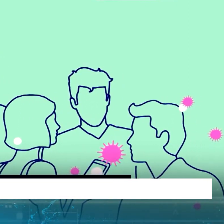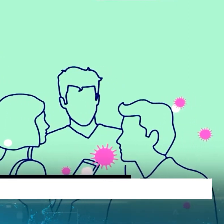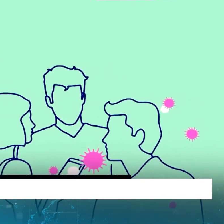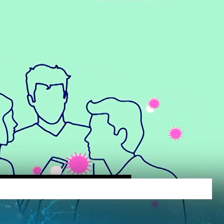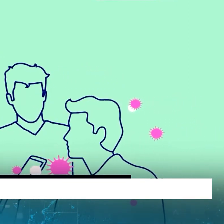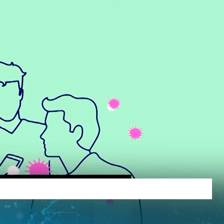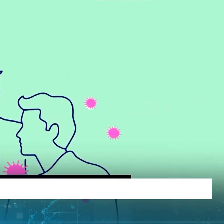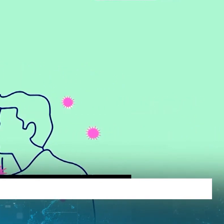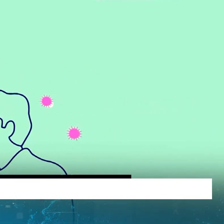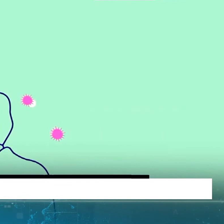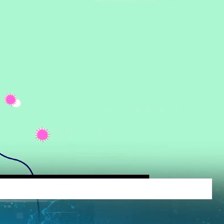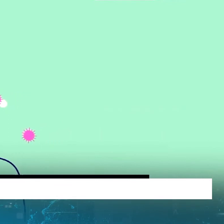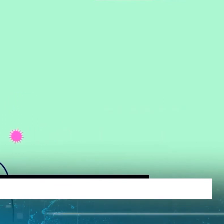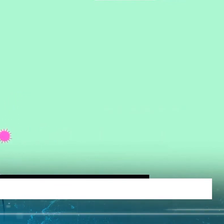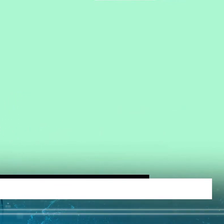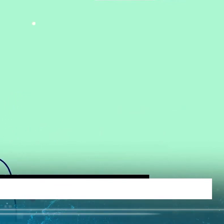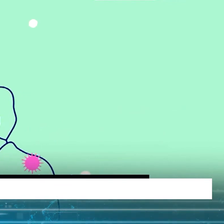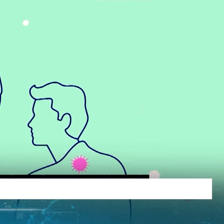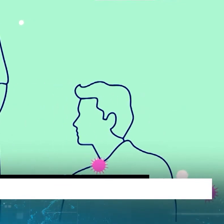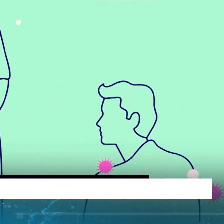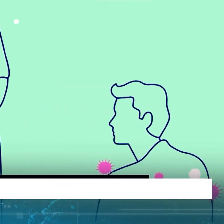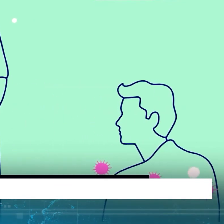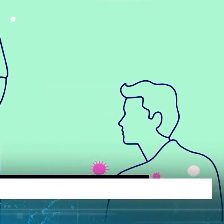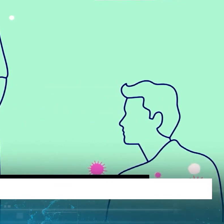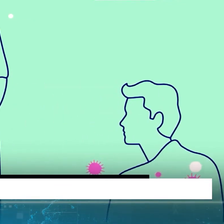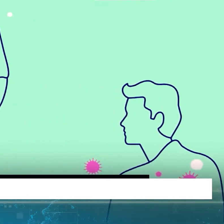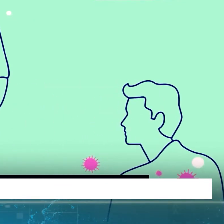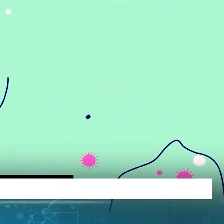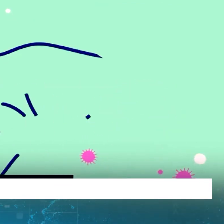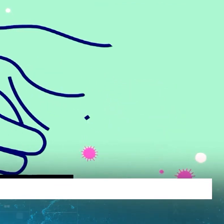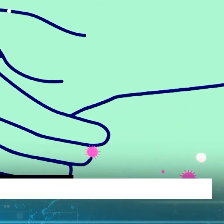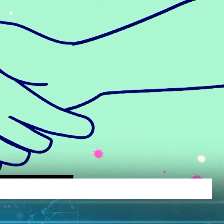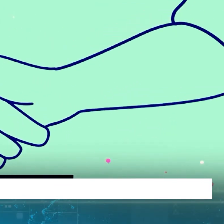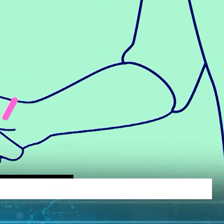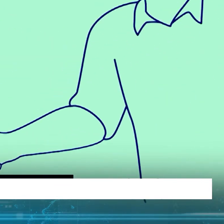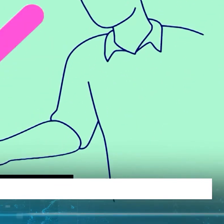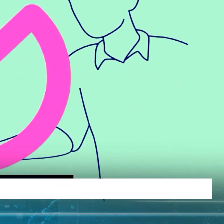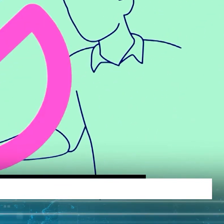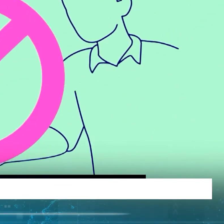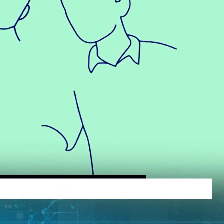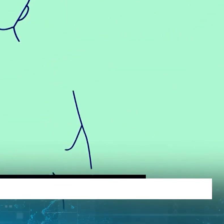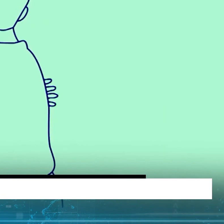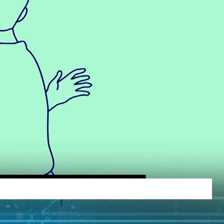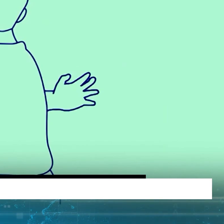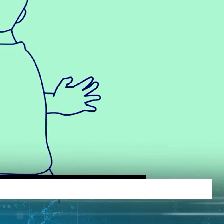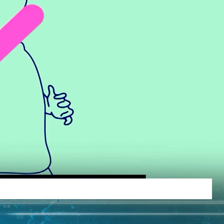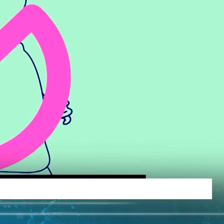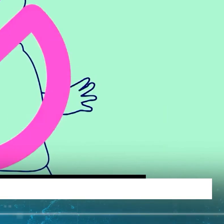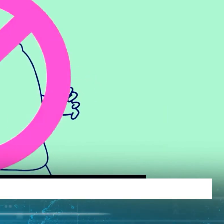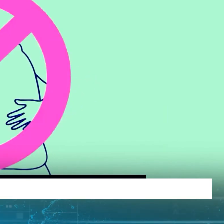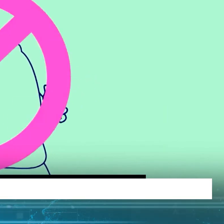үздсэн байна. За ийм дутхгүй хичээлийн шинжил эхлэх тул хүүхдүүдтэй амны халтыг зөөж хөвшүүлэхийг эрүүл мэндийн амнаас зөвлөж байна.